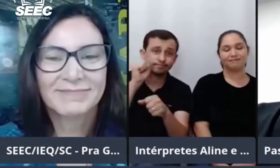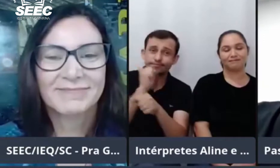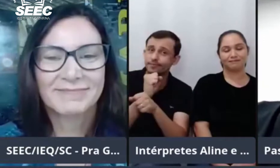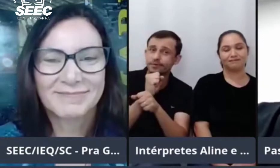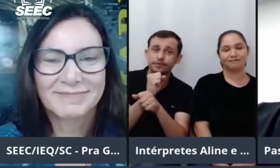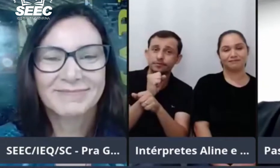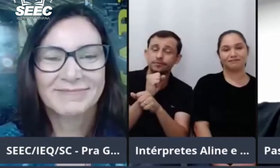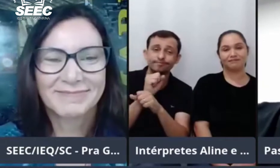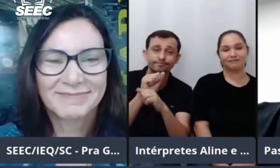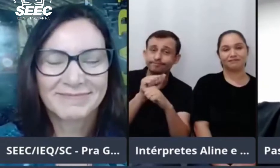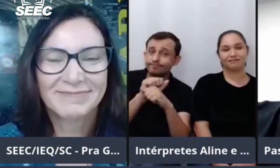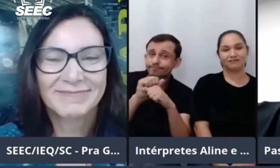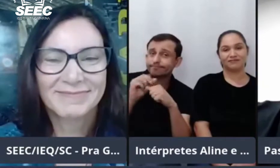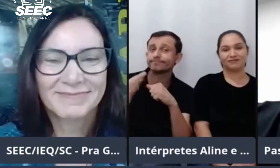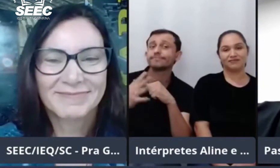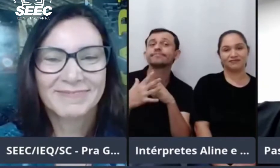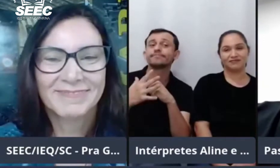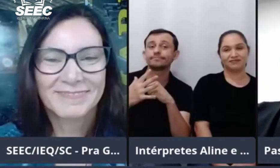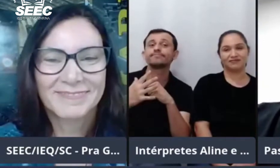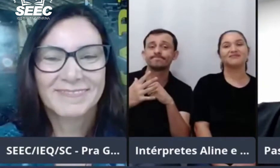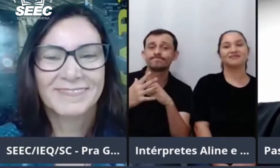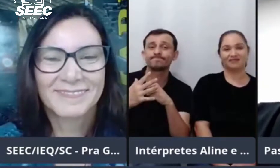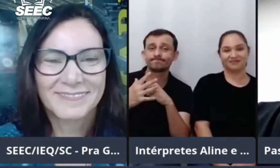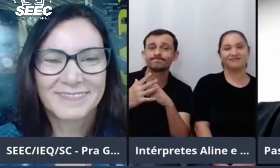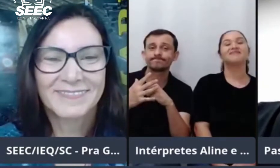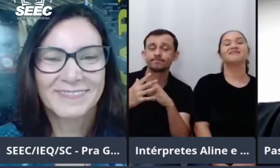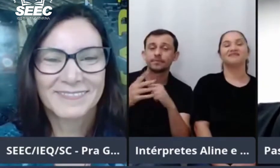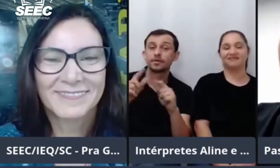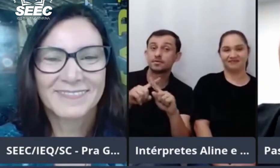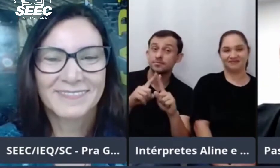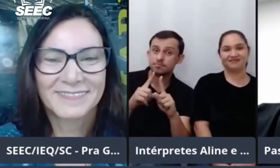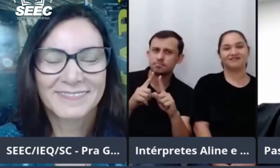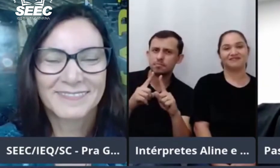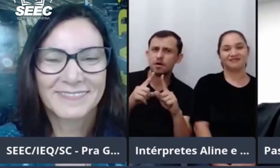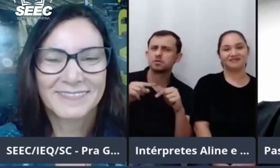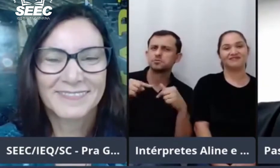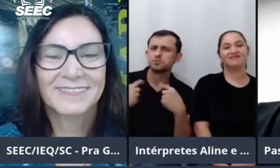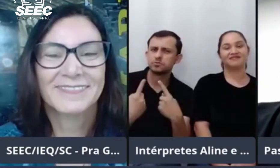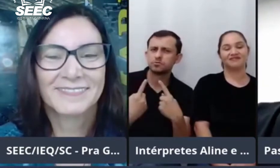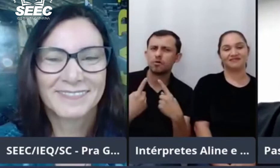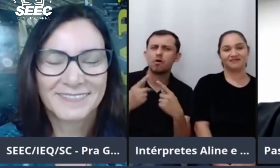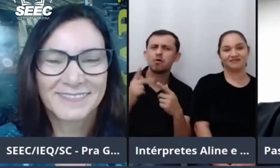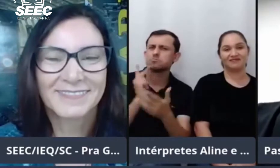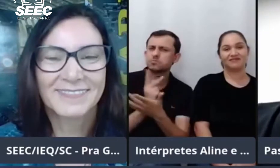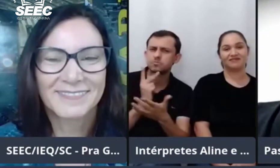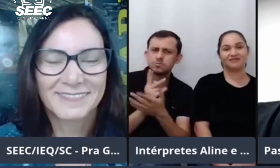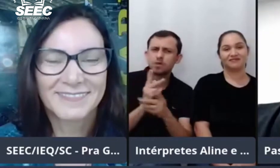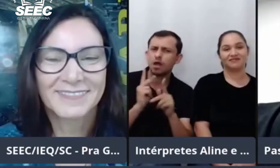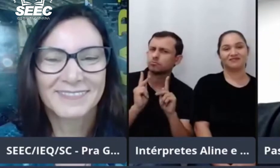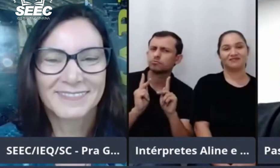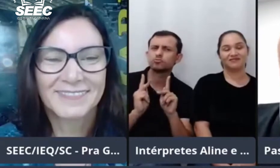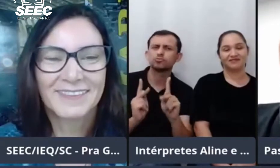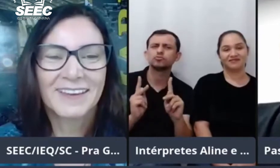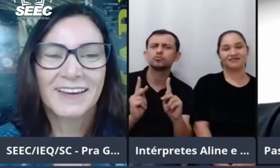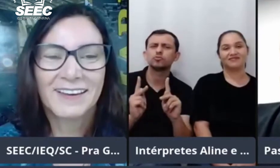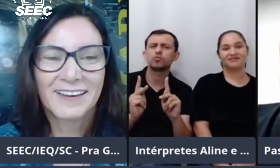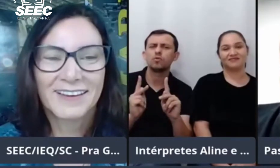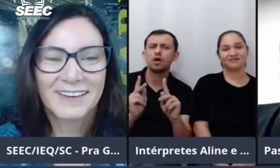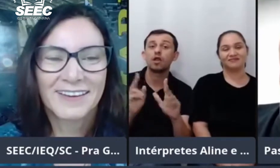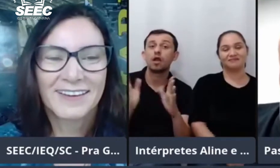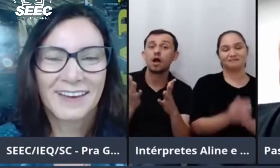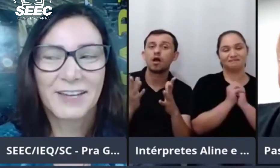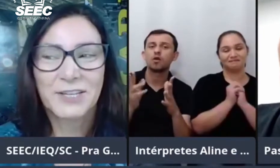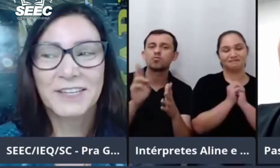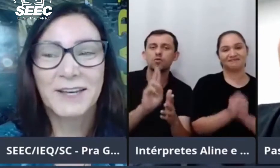triste, né? Mas agora já estamos começando, né? Já trilhando e traçando caminhos, né? para o próximo ano, em nome de Jesus, vamos colocar em prática,